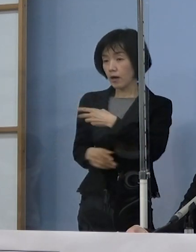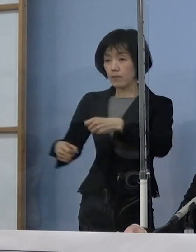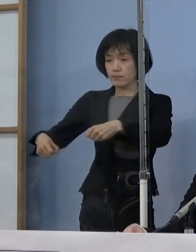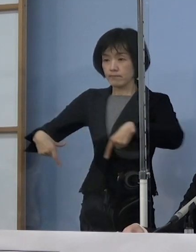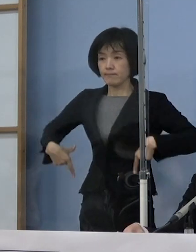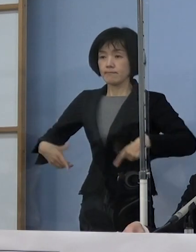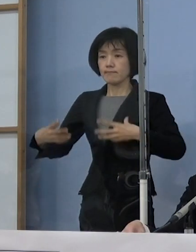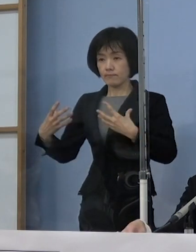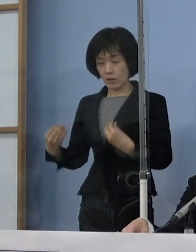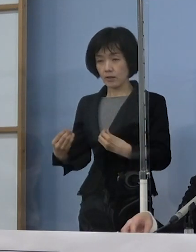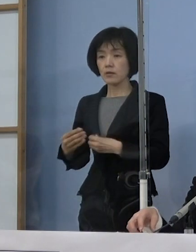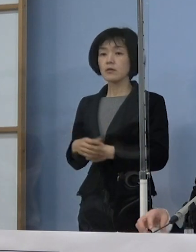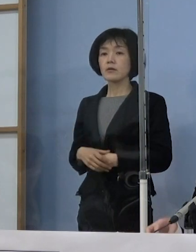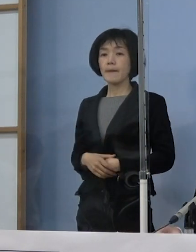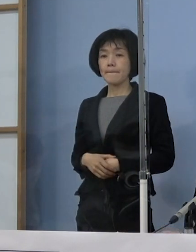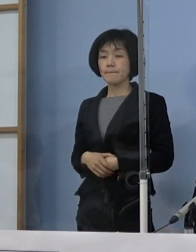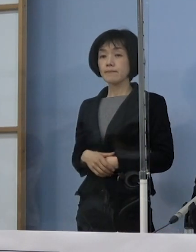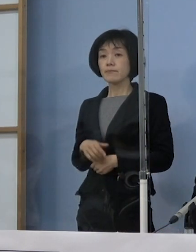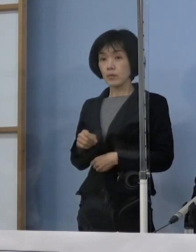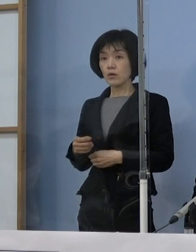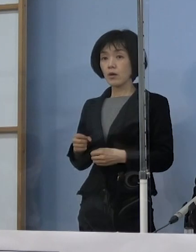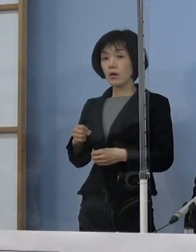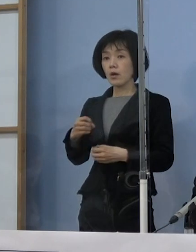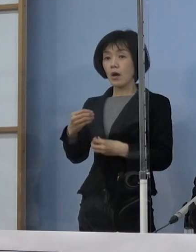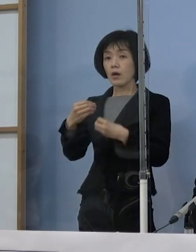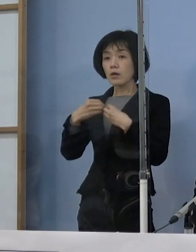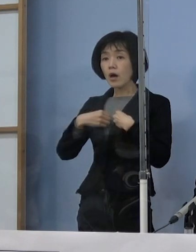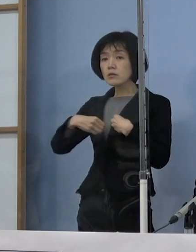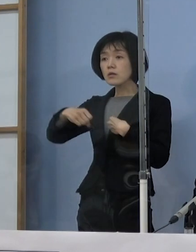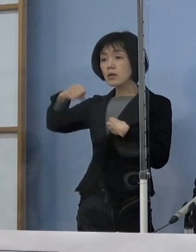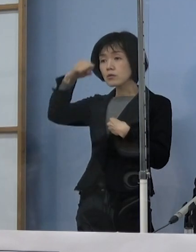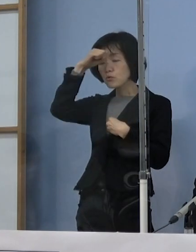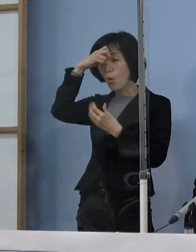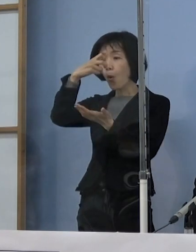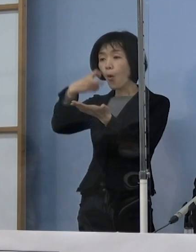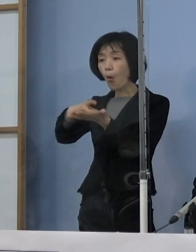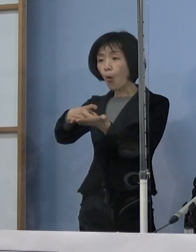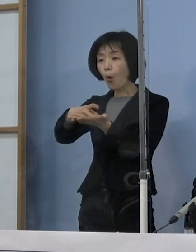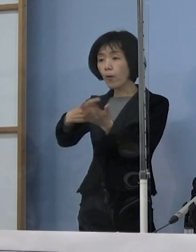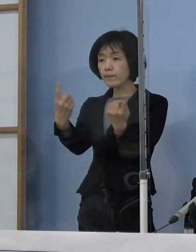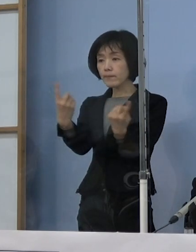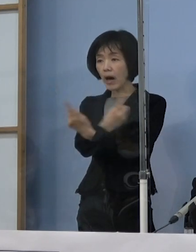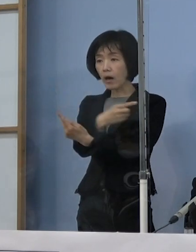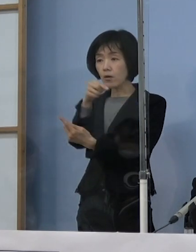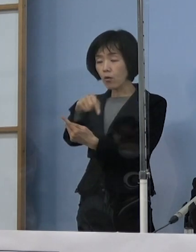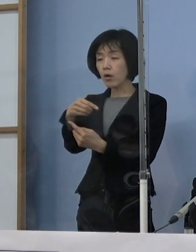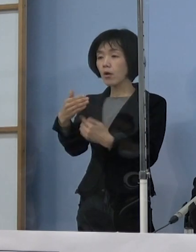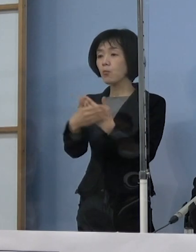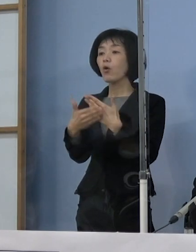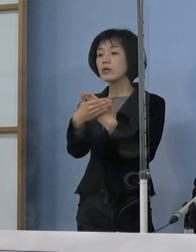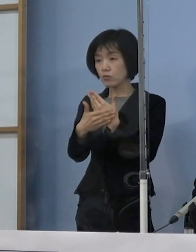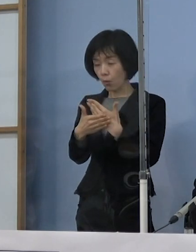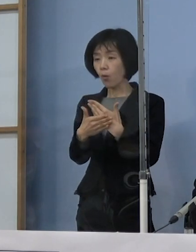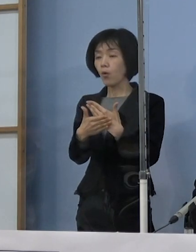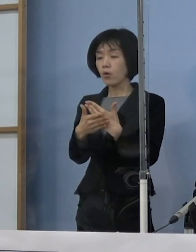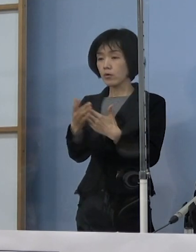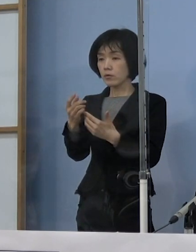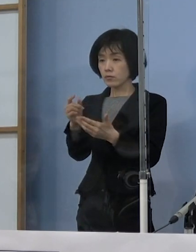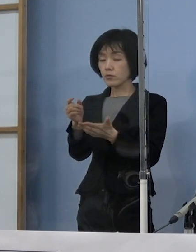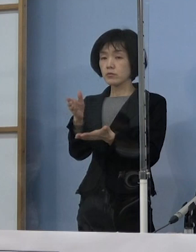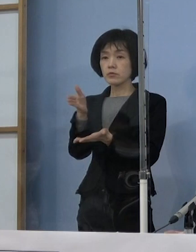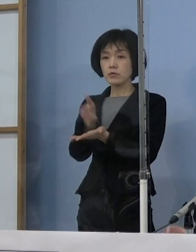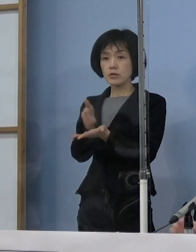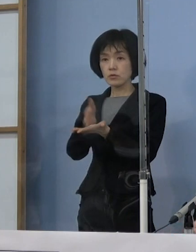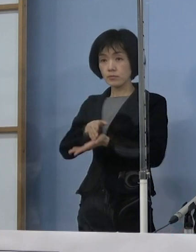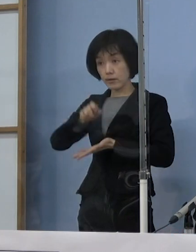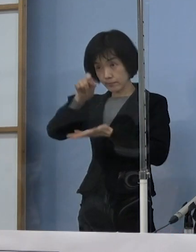っております。そこで感染症法について改正のポイントを改めて少しご紹介をさせ